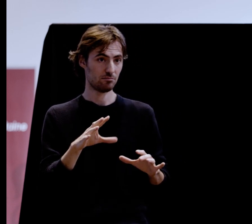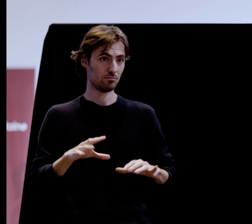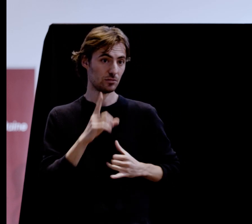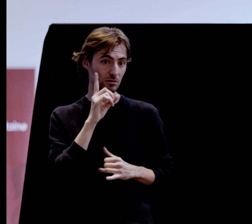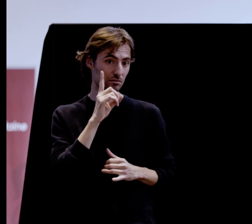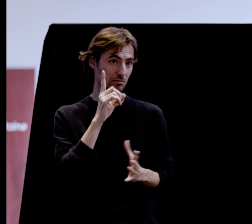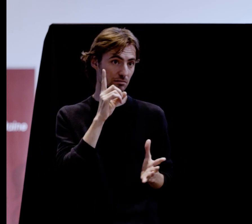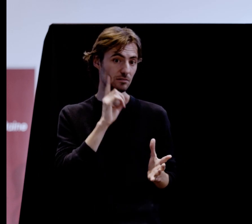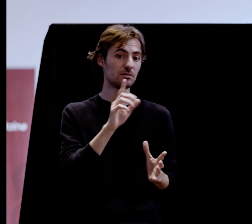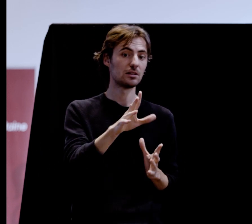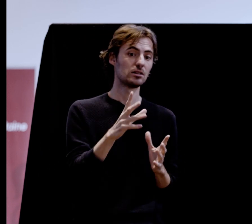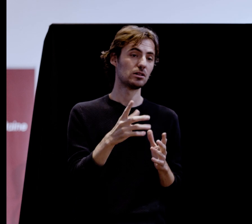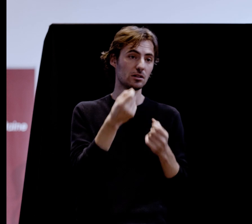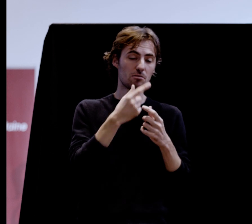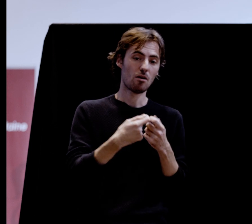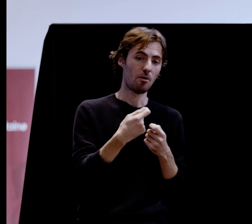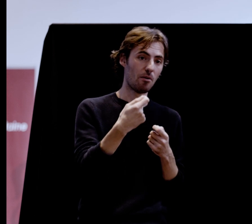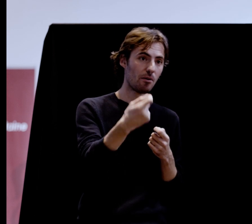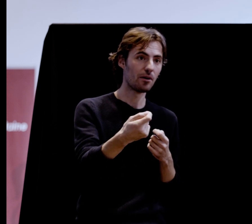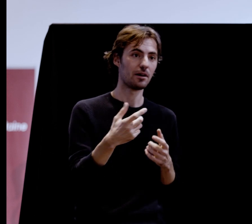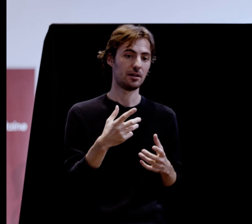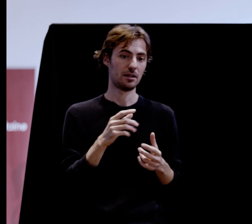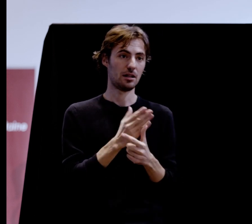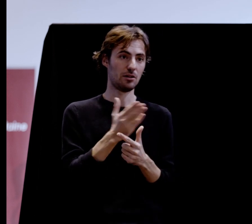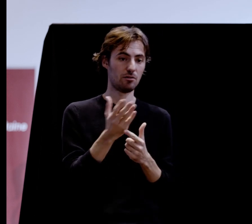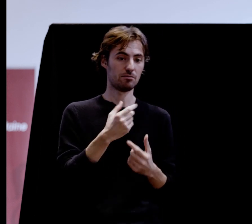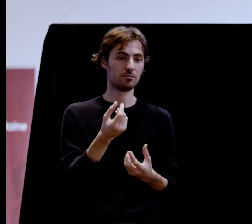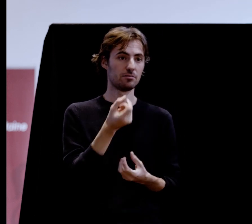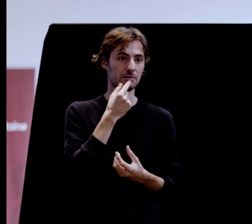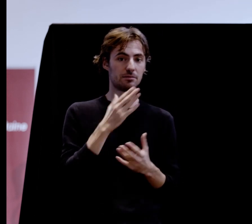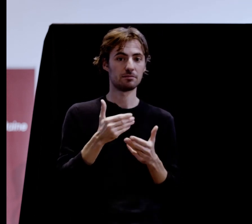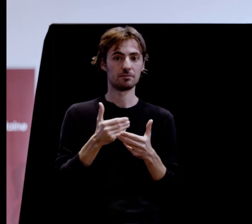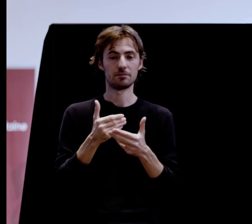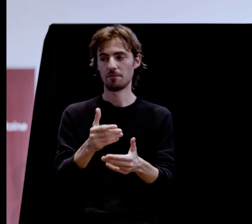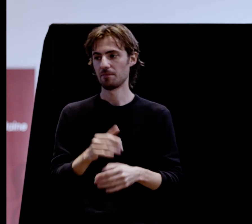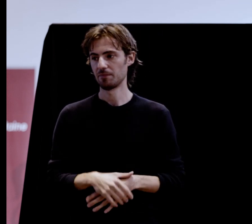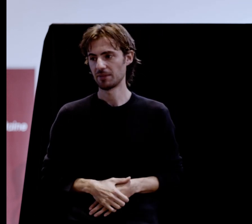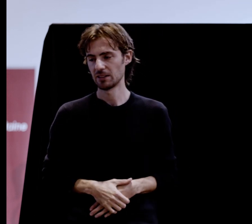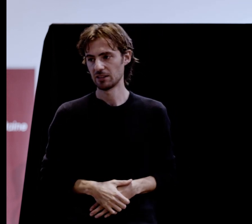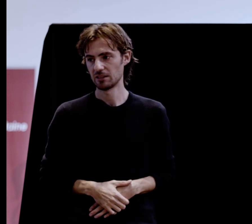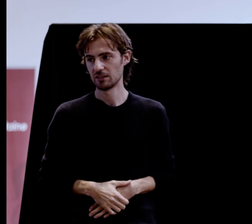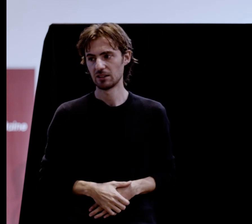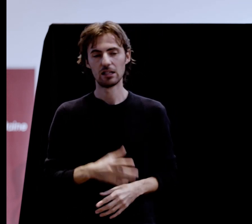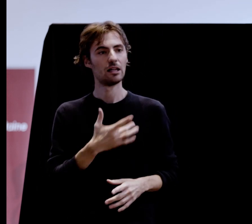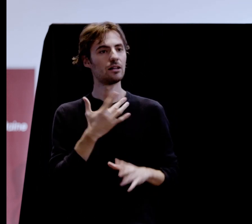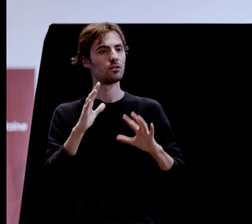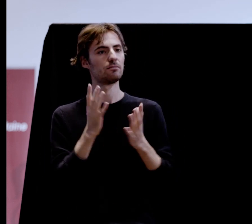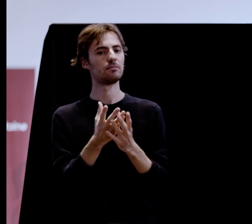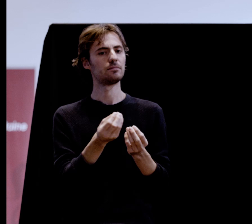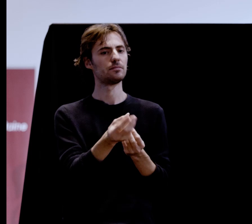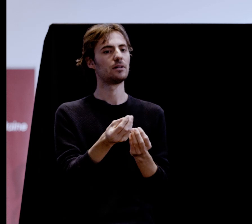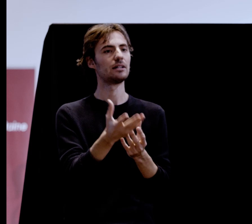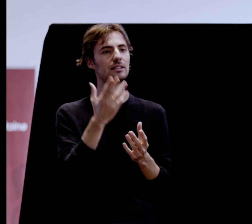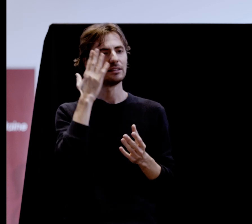long cours pour avoir leurs hormones à base d'œstrogènes et de progestérone. Ce qui est intéressant, c'est que quand on amène ce traitement, on sait quand les